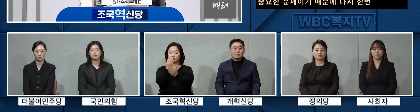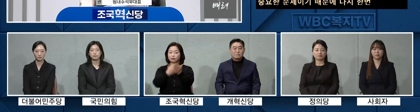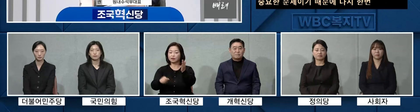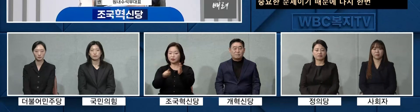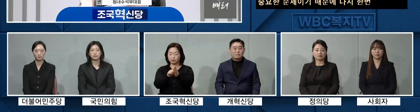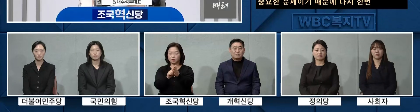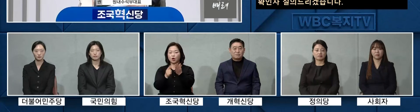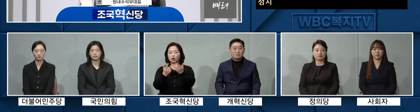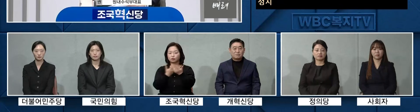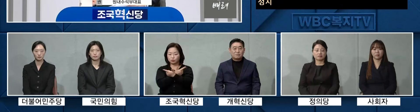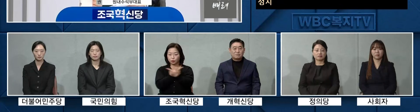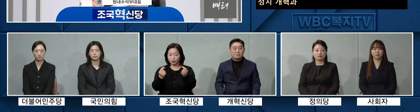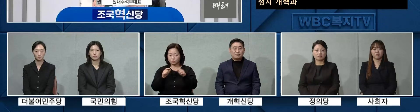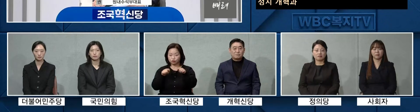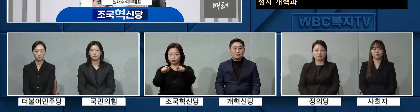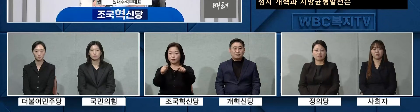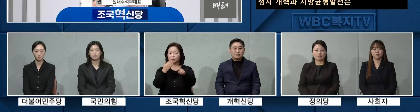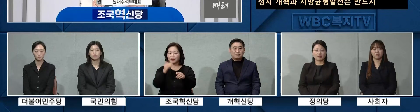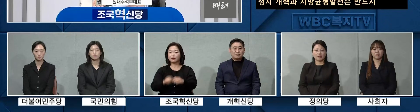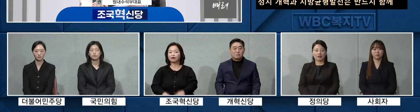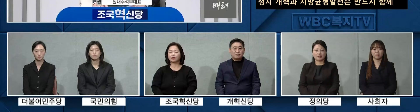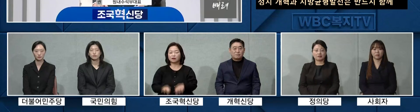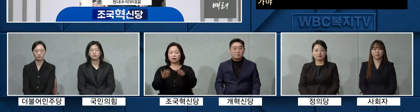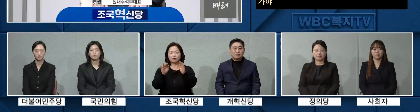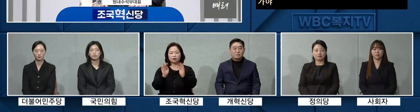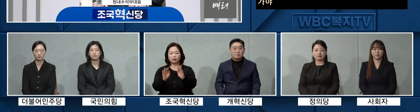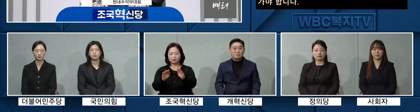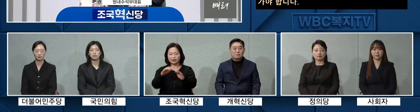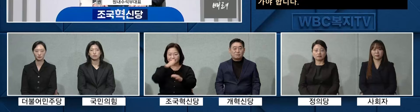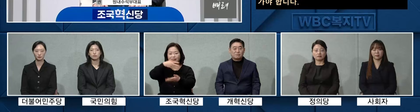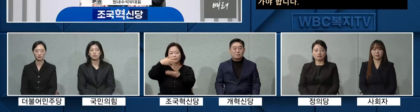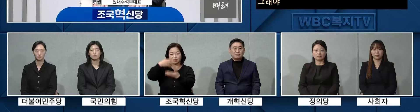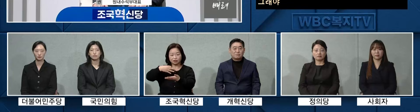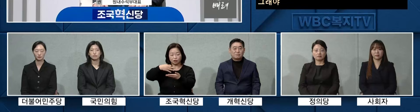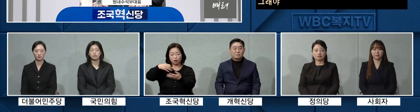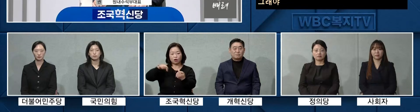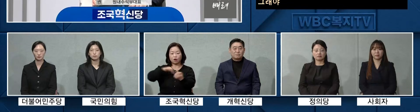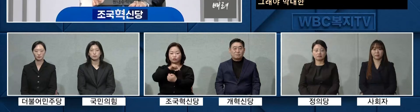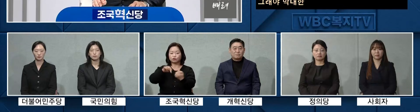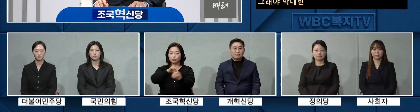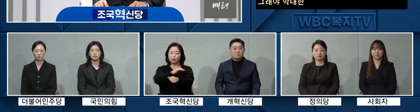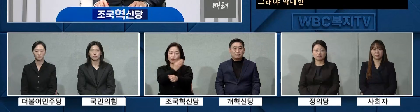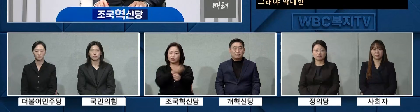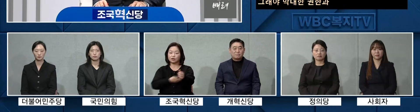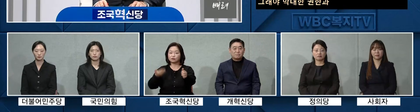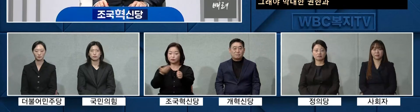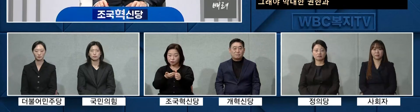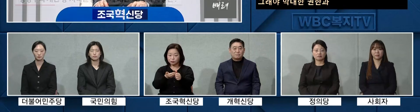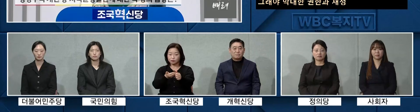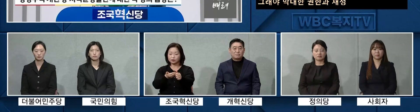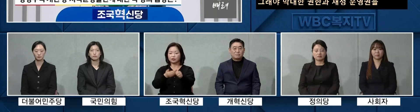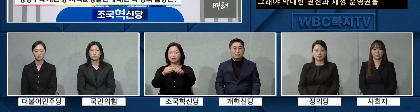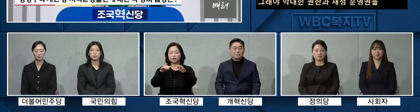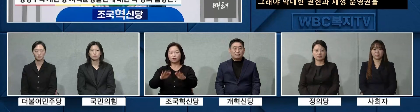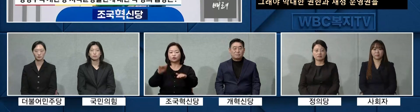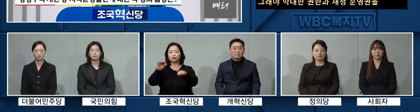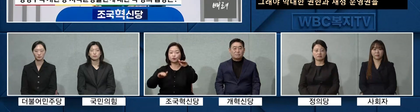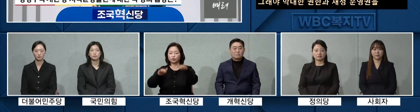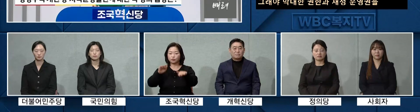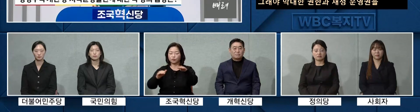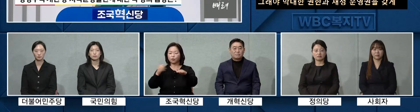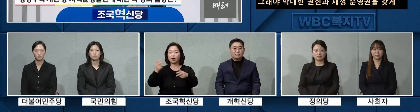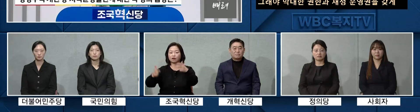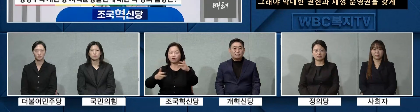가야 합니다. 그래야 막대한 권한과 재정 운영권을 갖게 되는 통합특별시에 대한 균형과